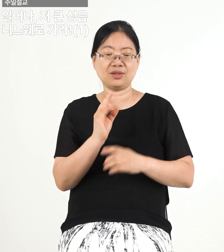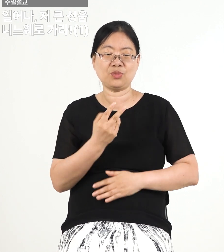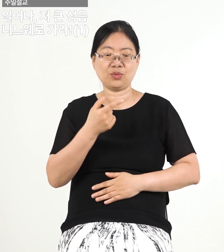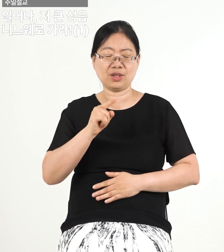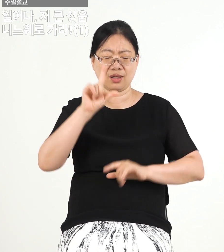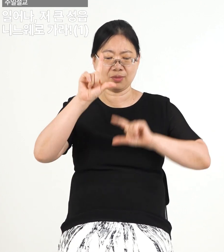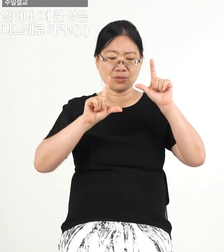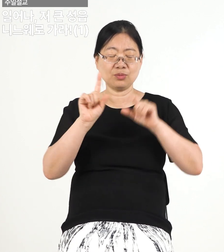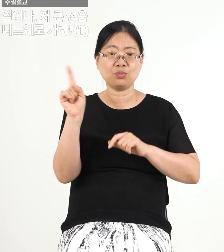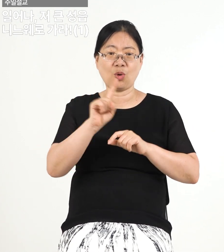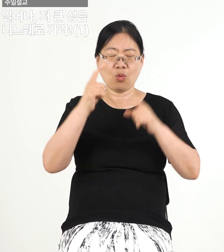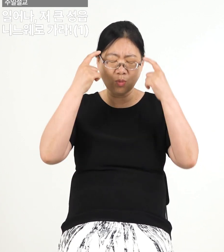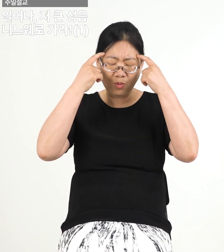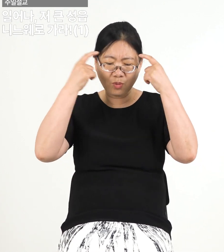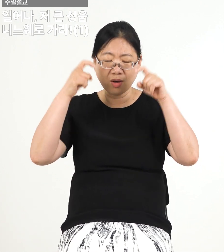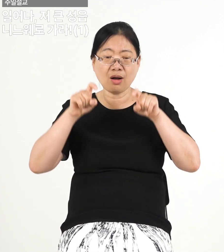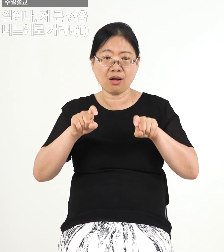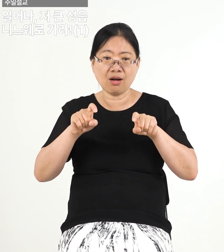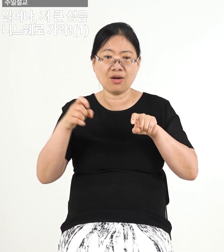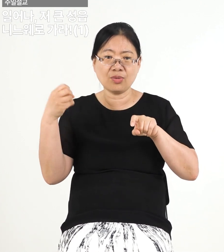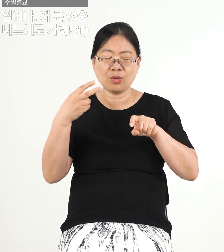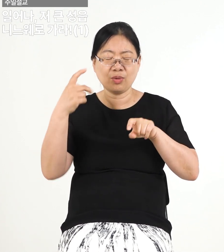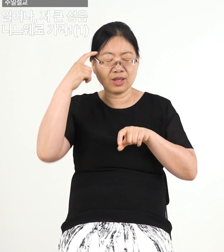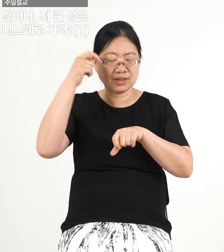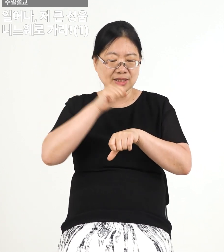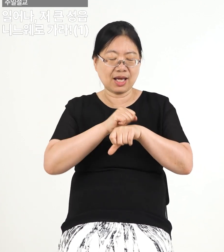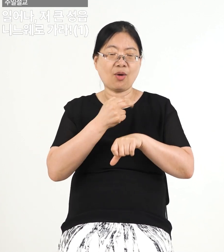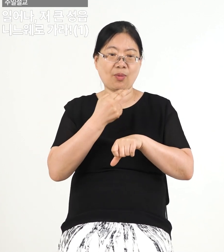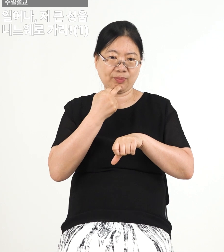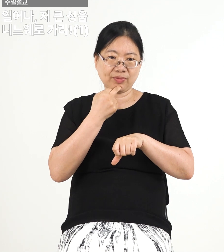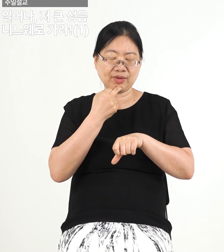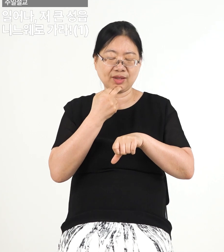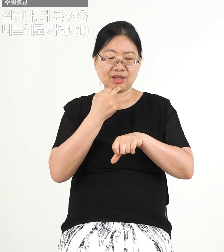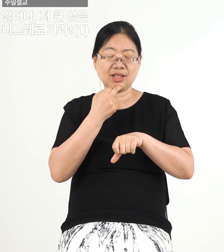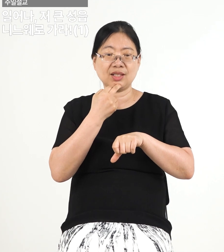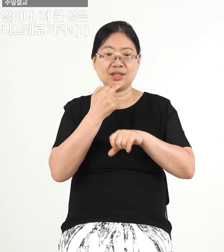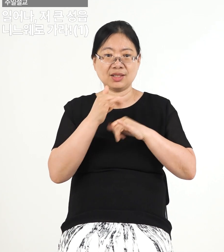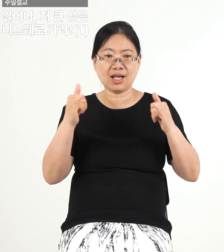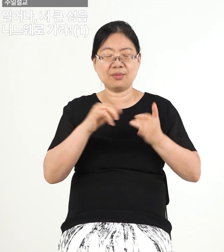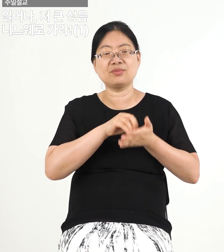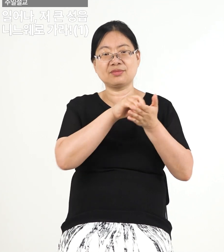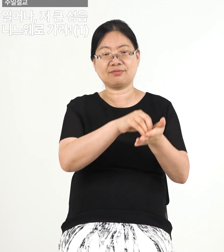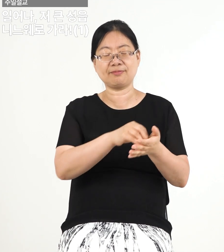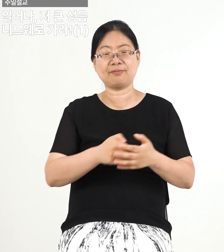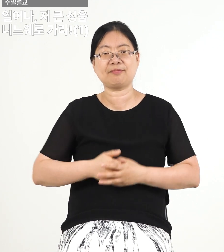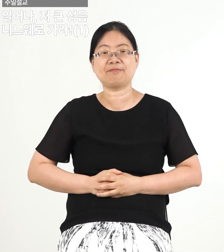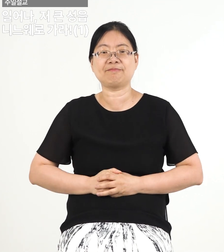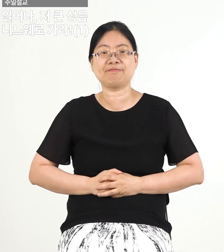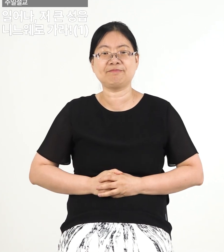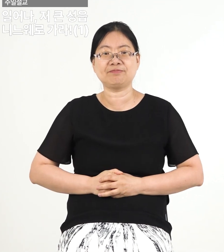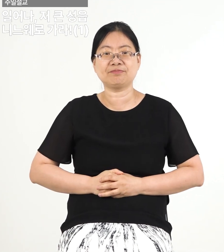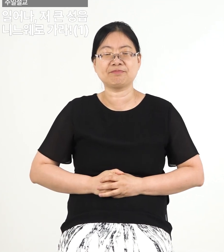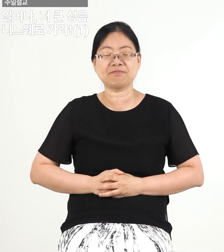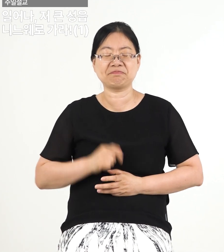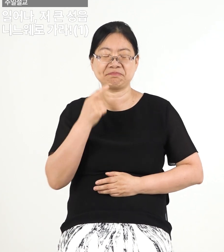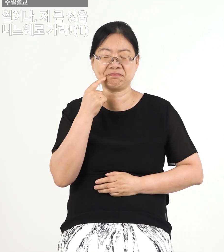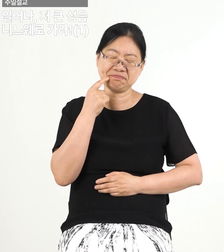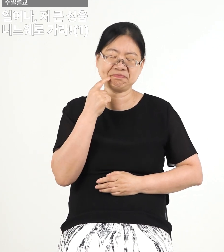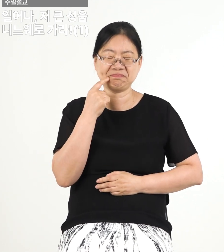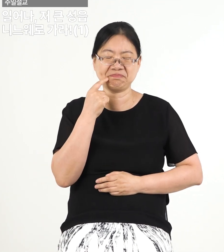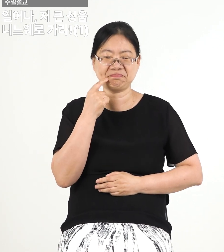모습은 어리석고 지혜가 없는 존재로 등장을 하는 거죠.